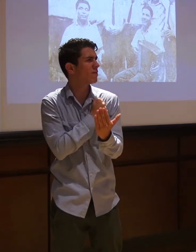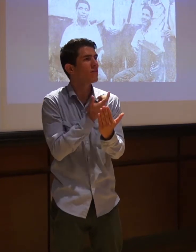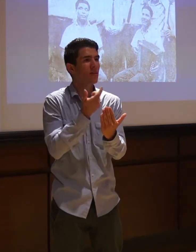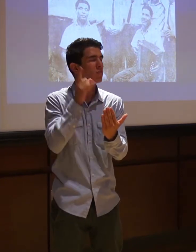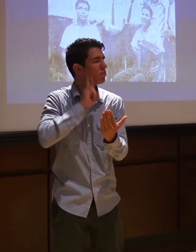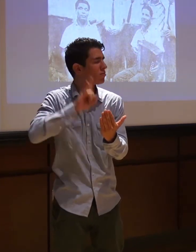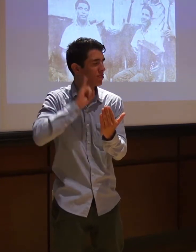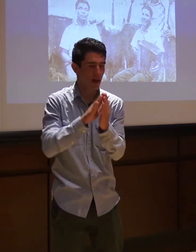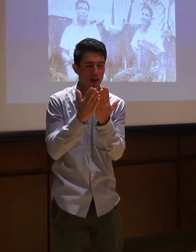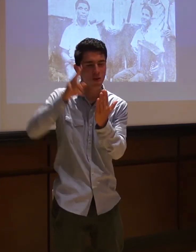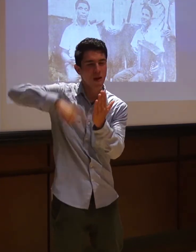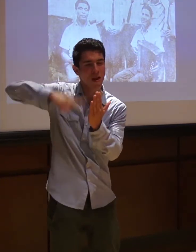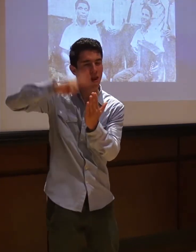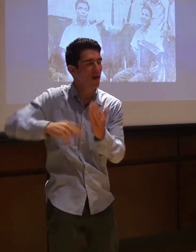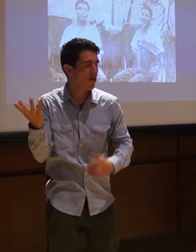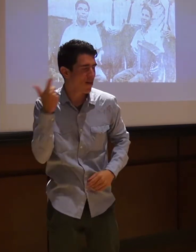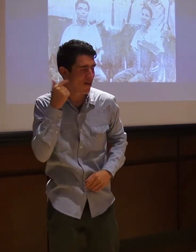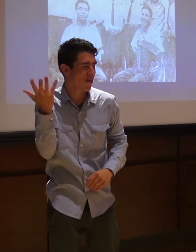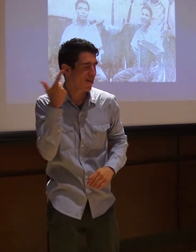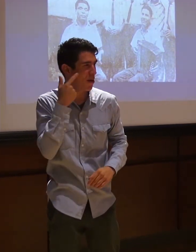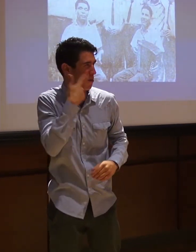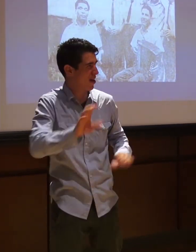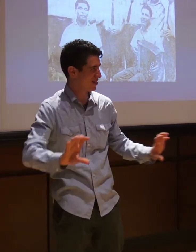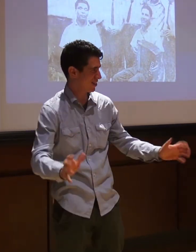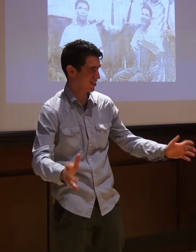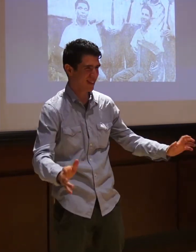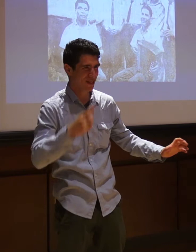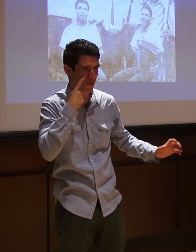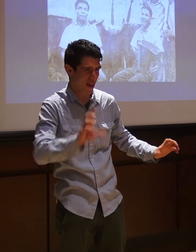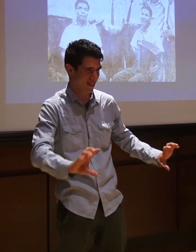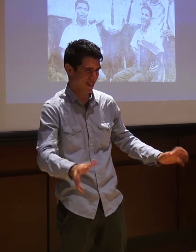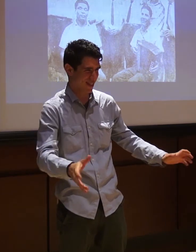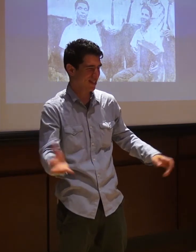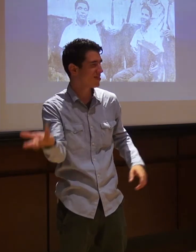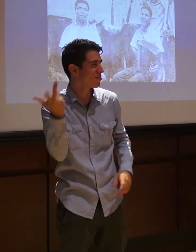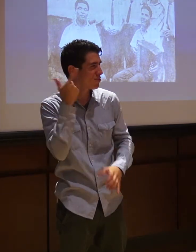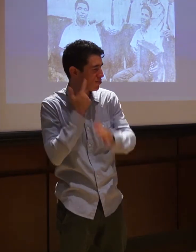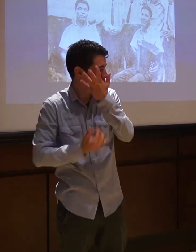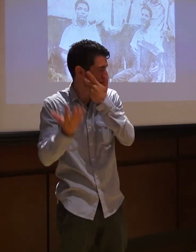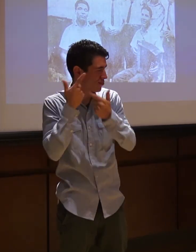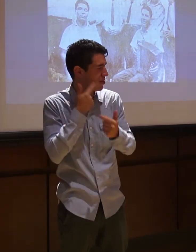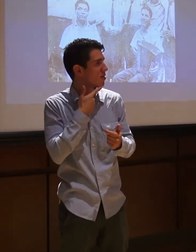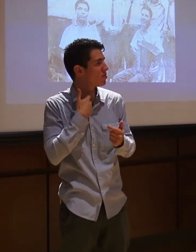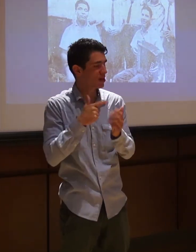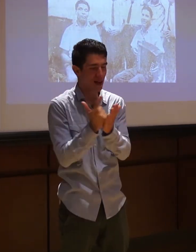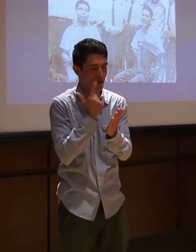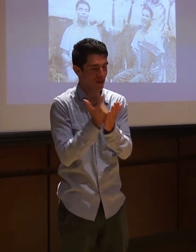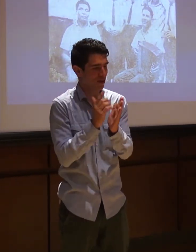A Leandro siempre le gustaba escuchar el sonido de la naturaleza, le gustaba poner parlantes de